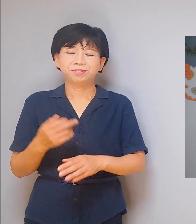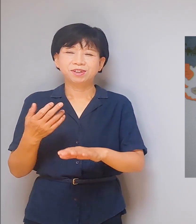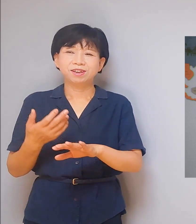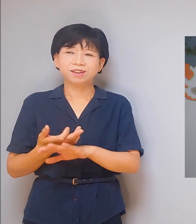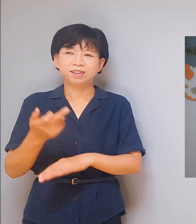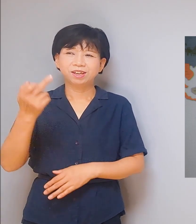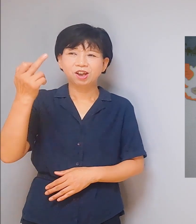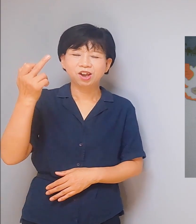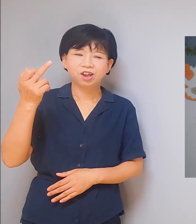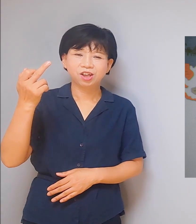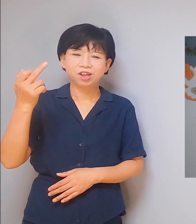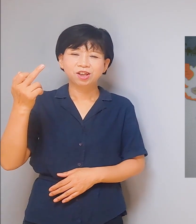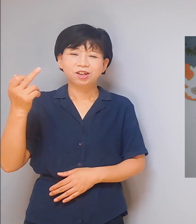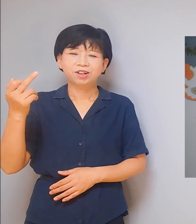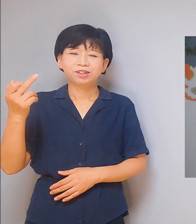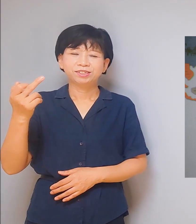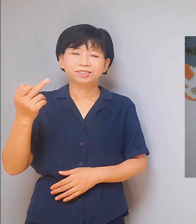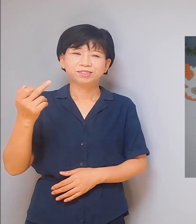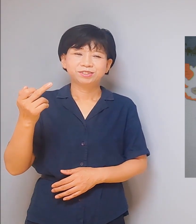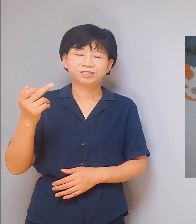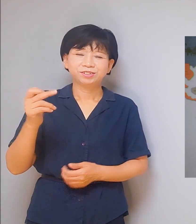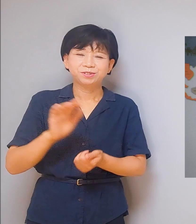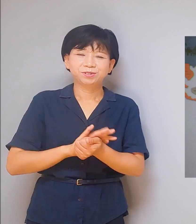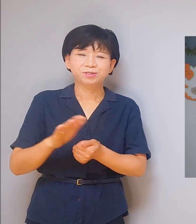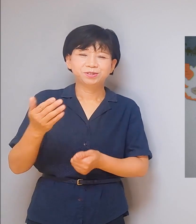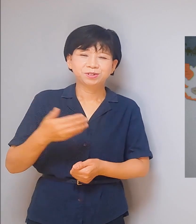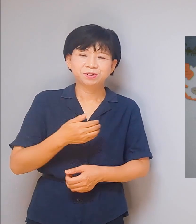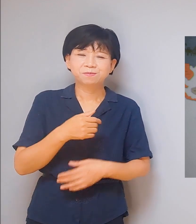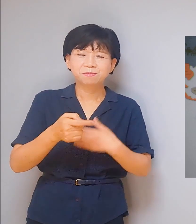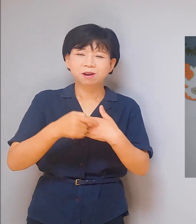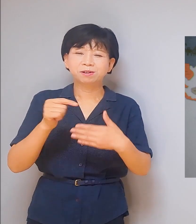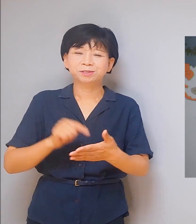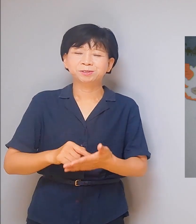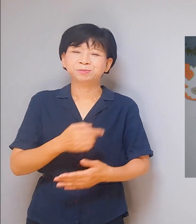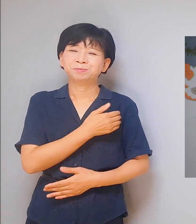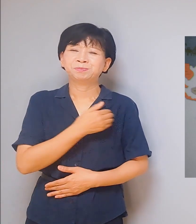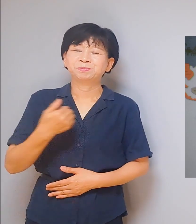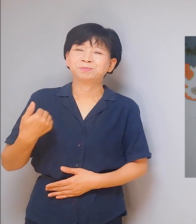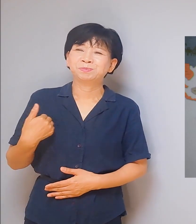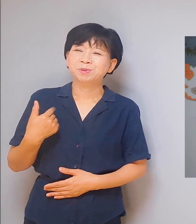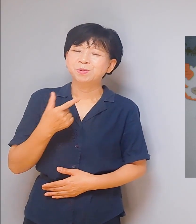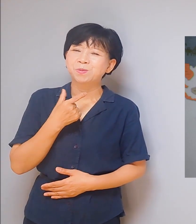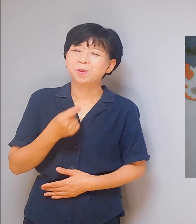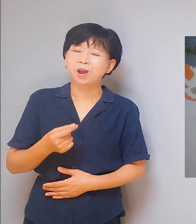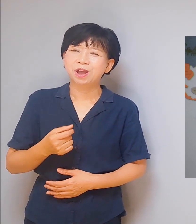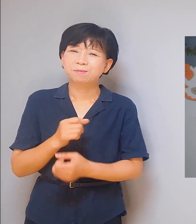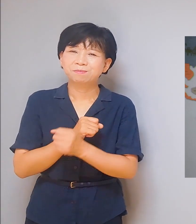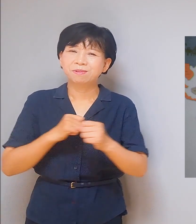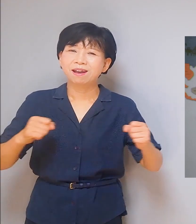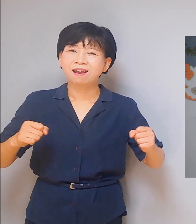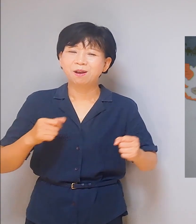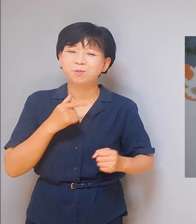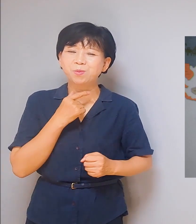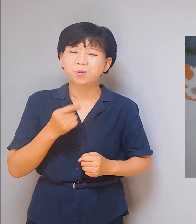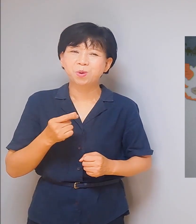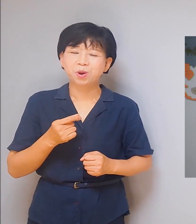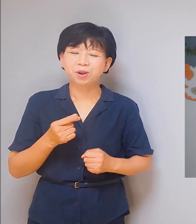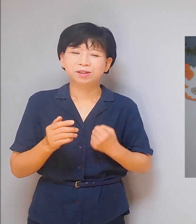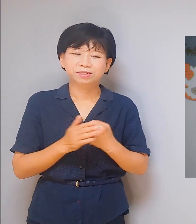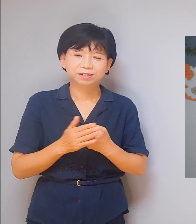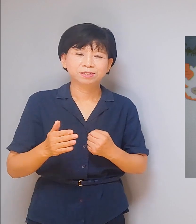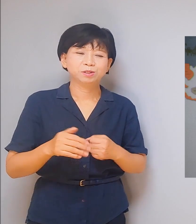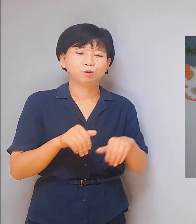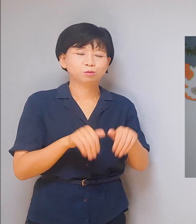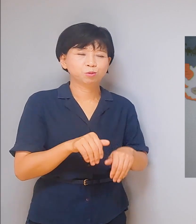사랑을 바란다고 그렇게 말 좀 해라 했는데 지금 이 종들이 돌아와서 영 딴판의 보고를